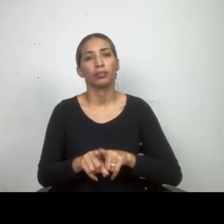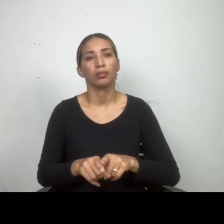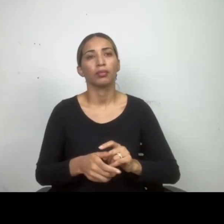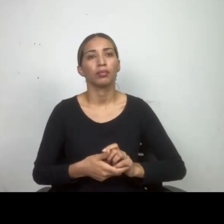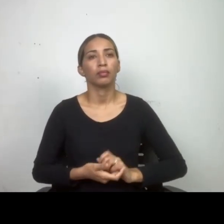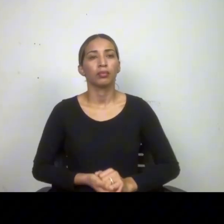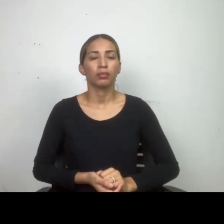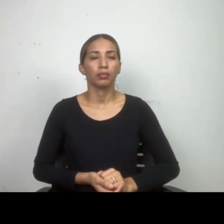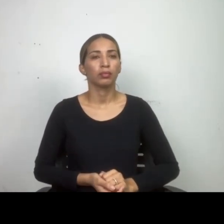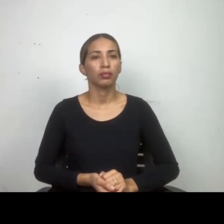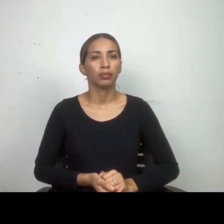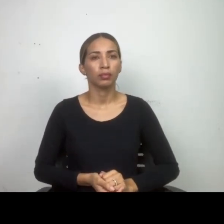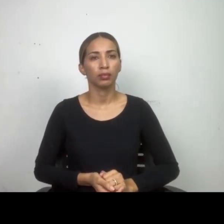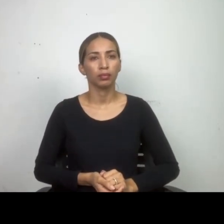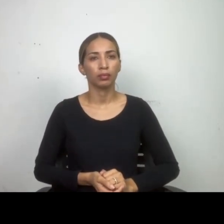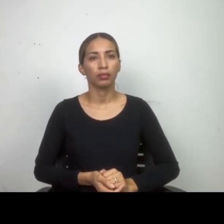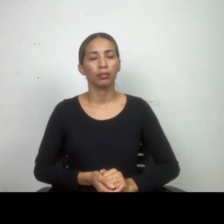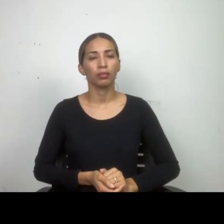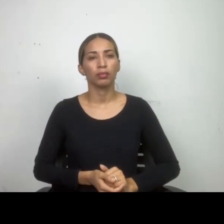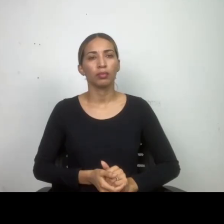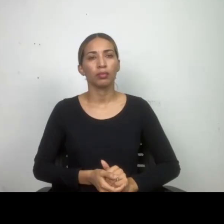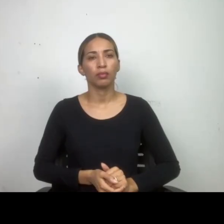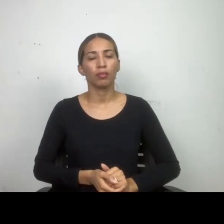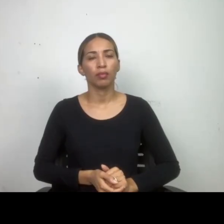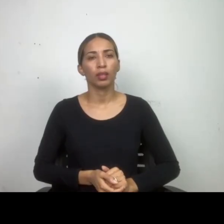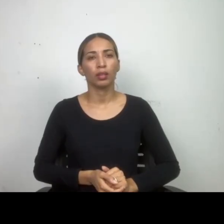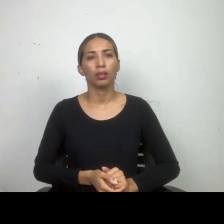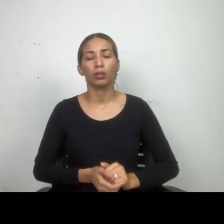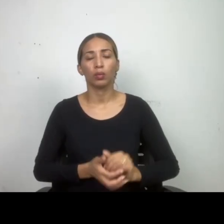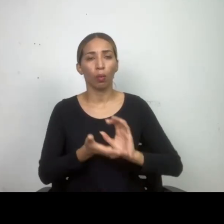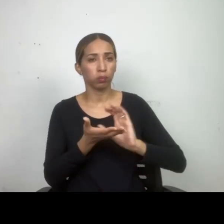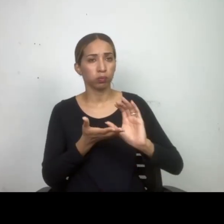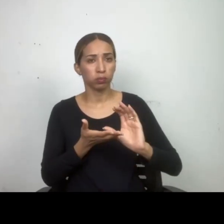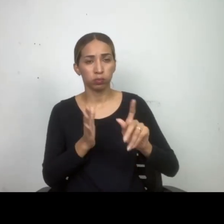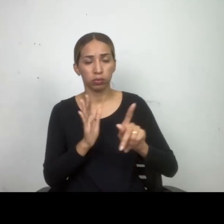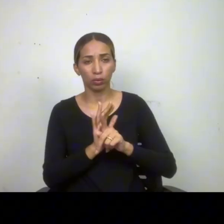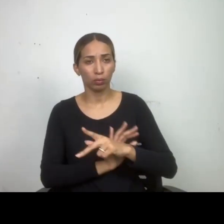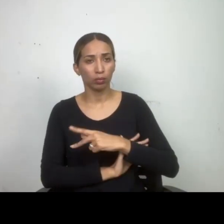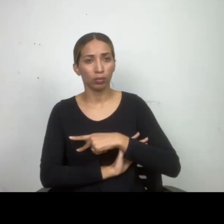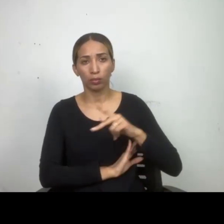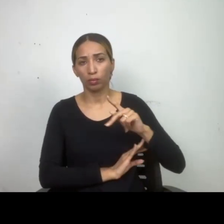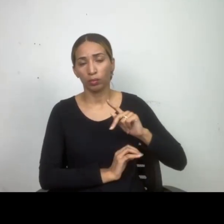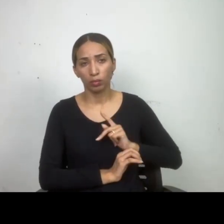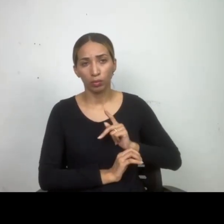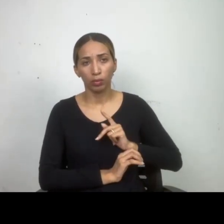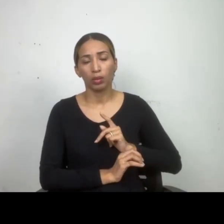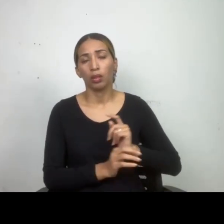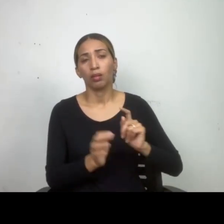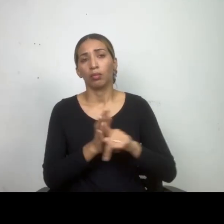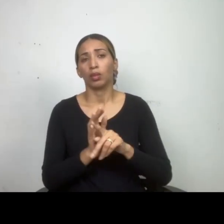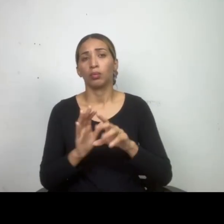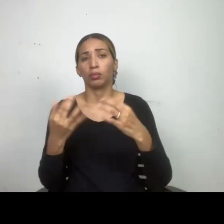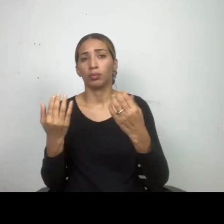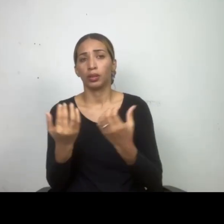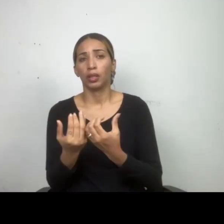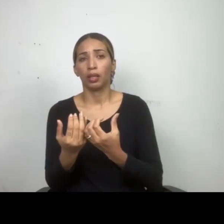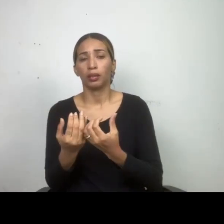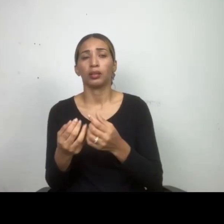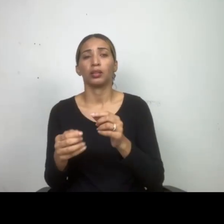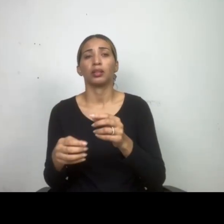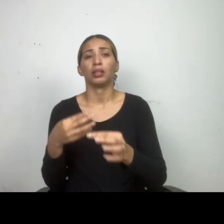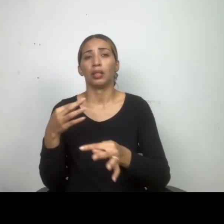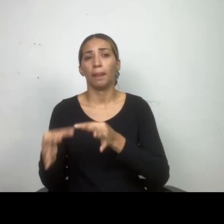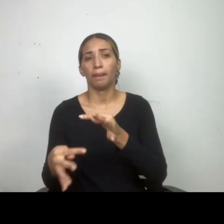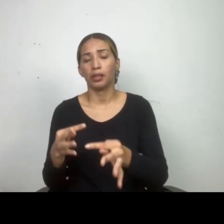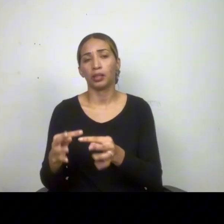um amplo financiamento, né, com o fundo público das comunidades terapêuticas, né, que em sua